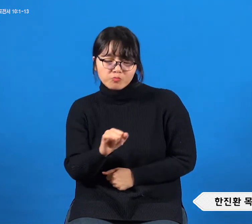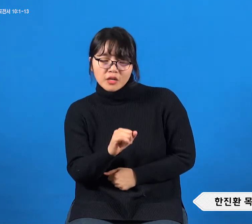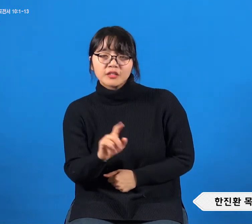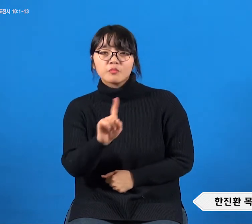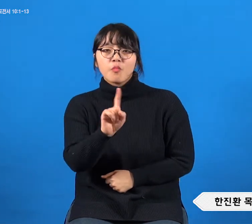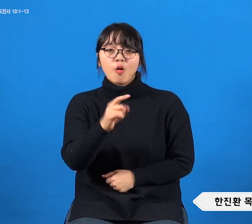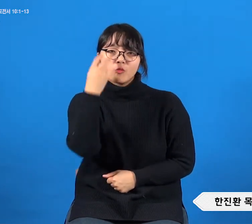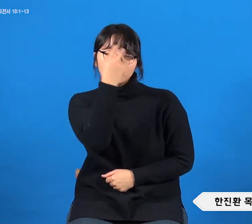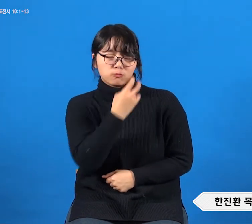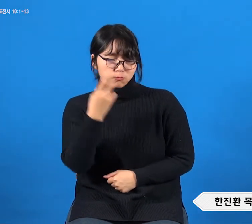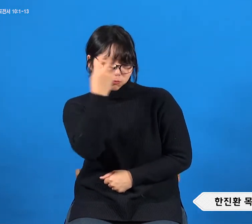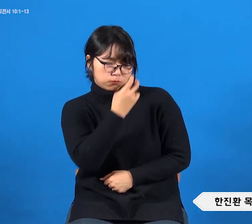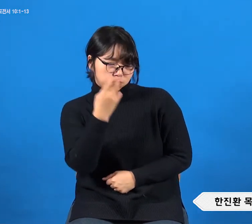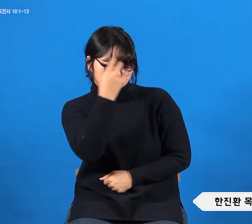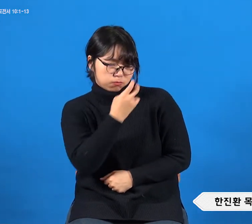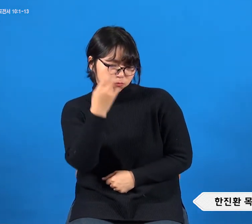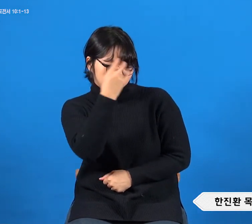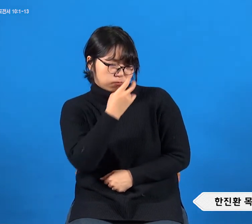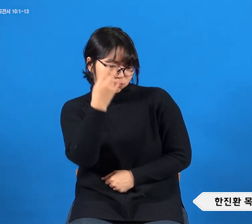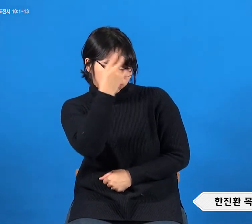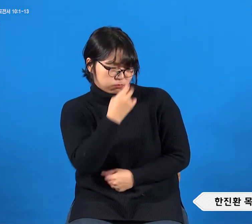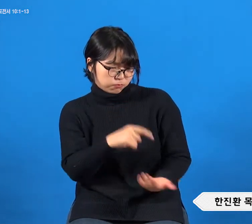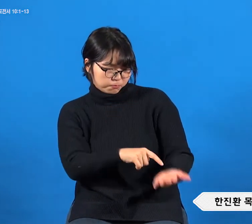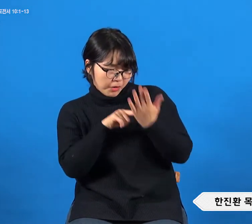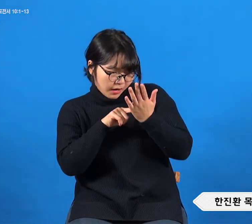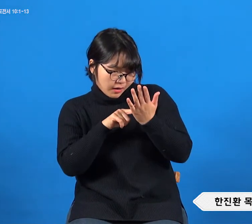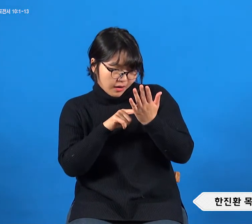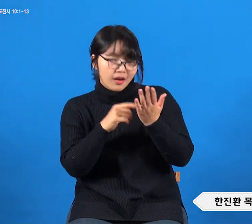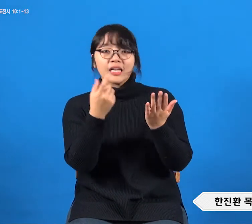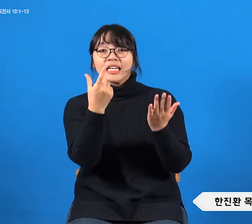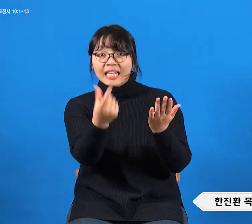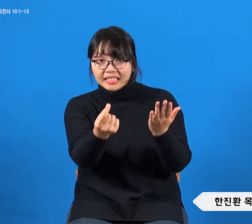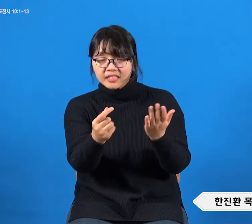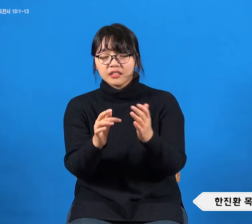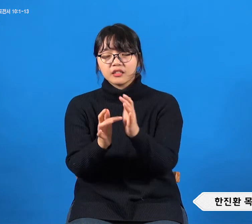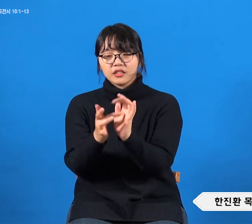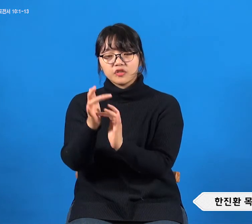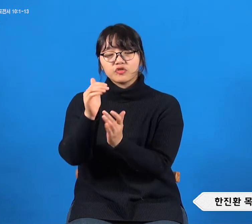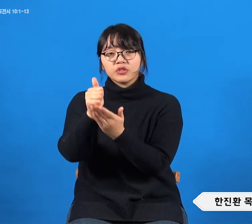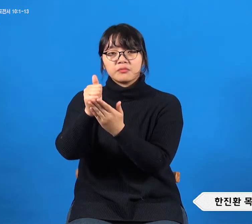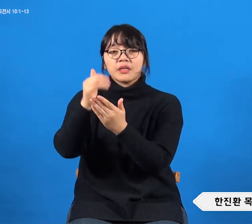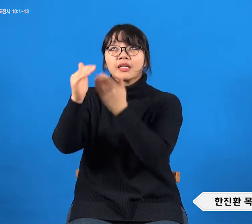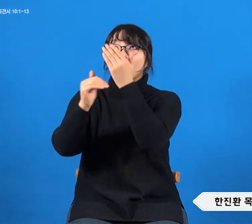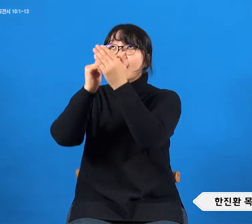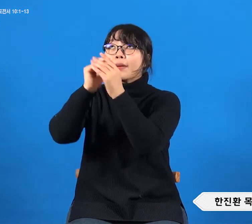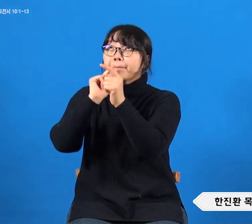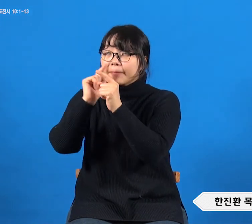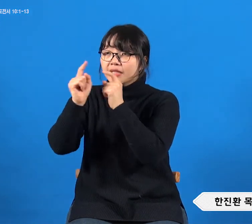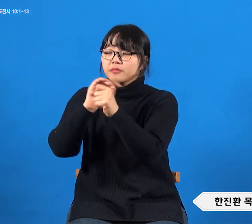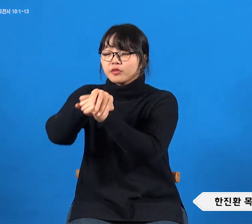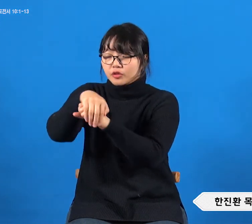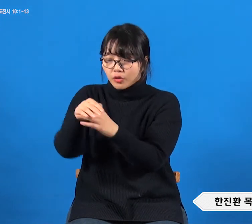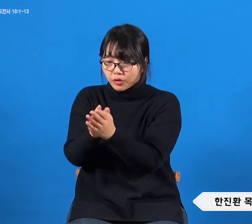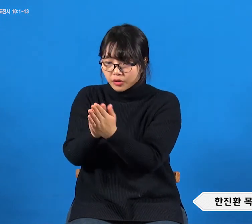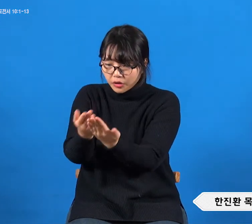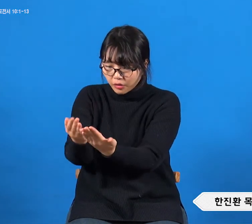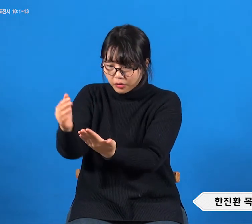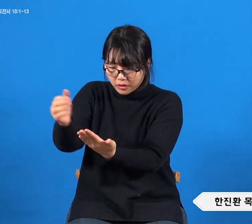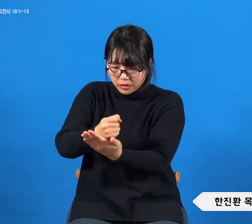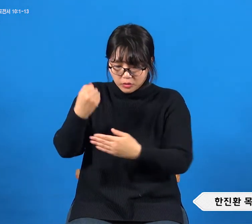찾아내지 않습니까? 그것처럼 하나님의 말씀이 나를 샅샅이 훑도록 해야